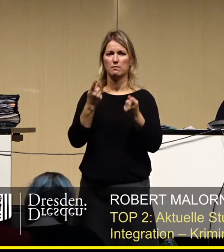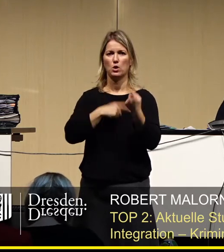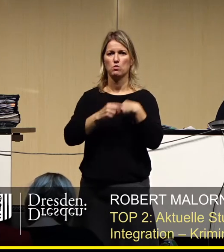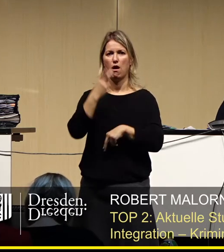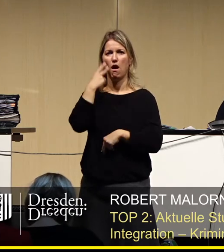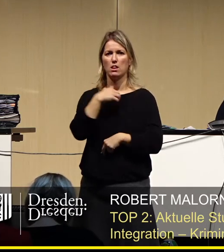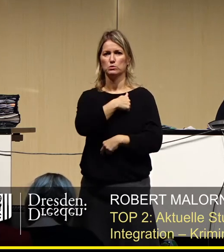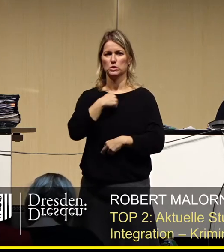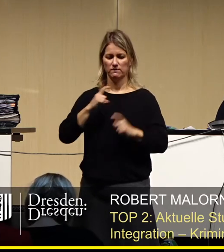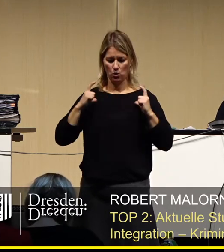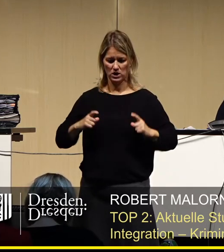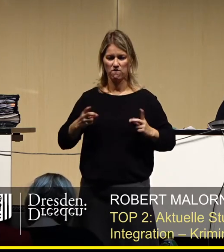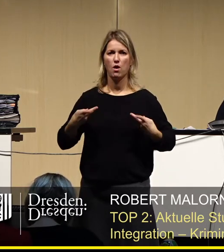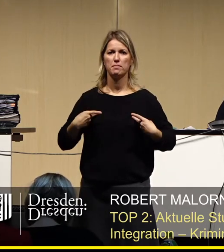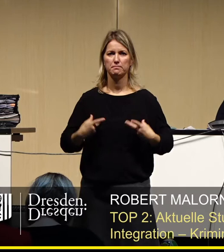angezogen.